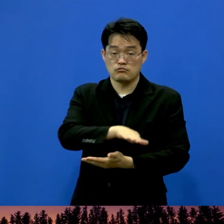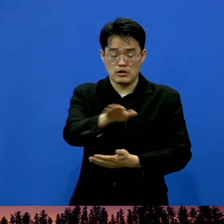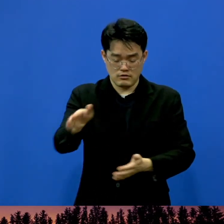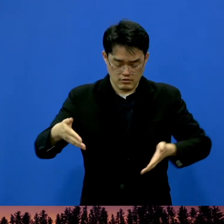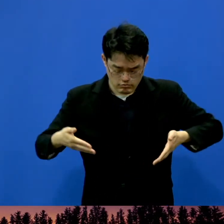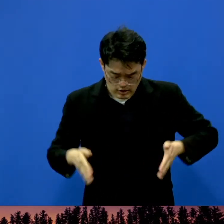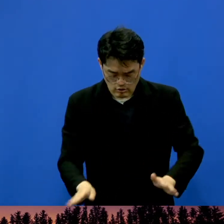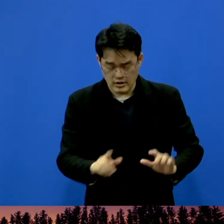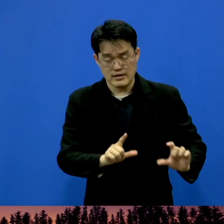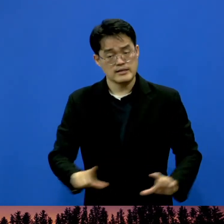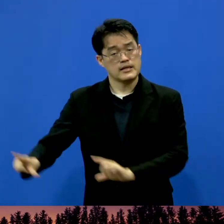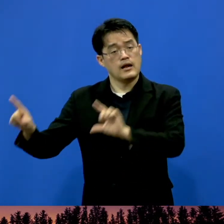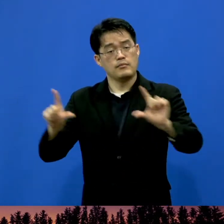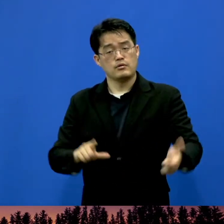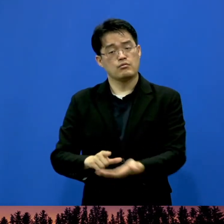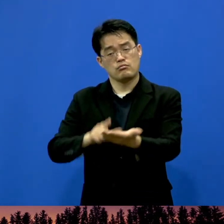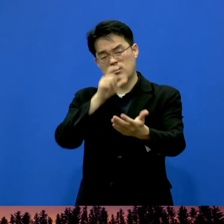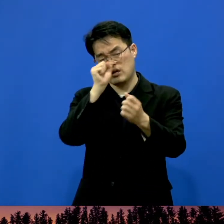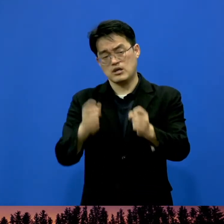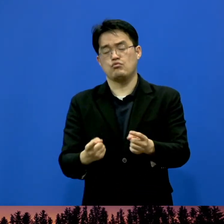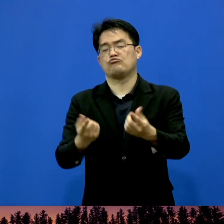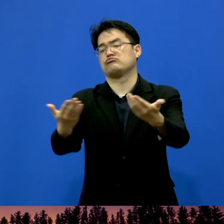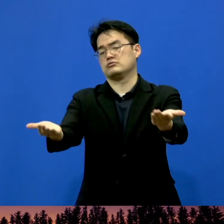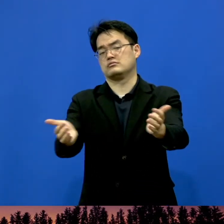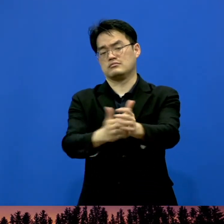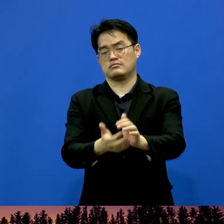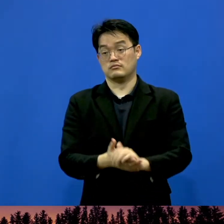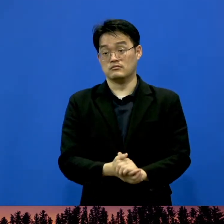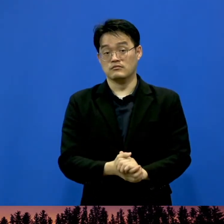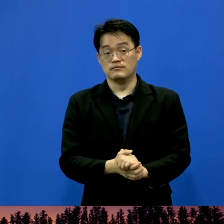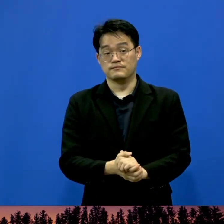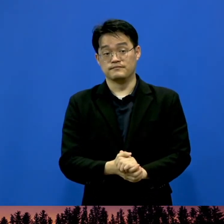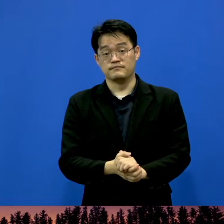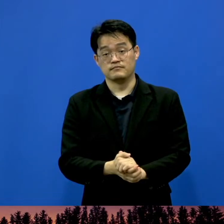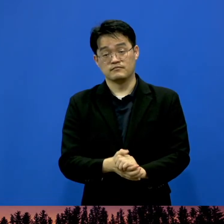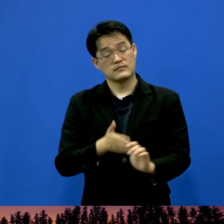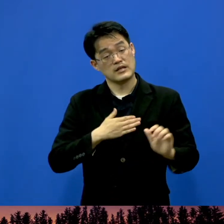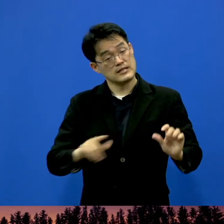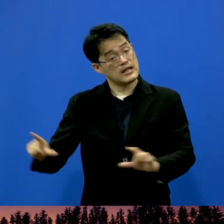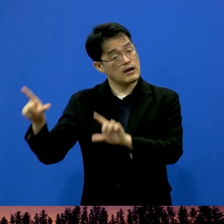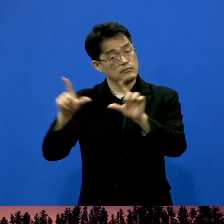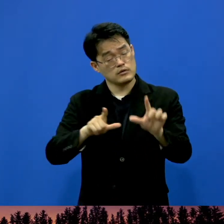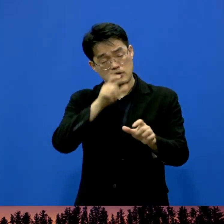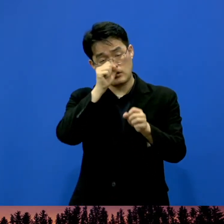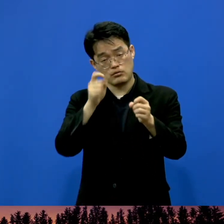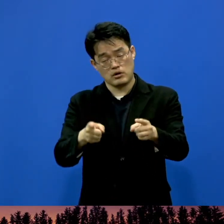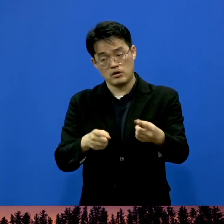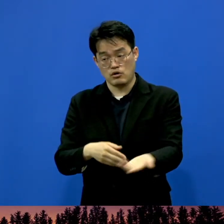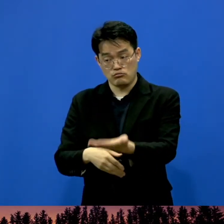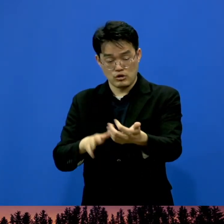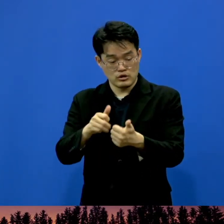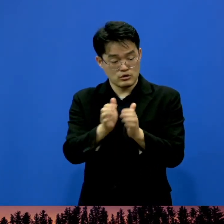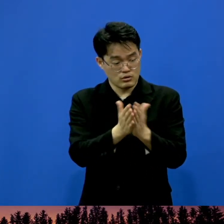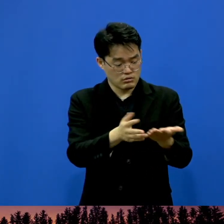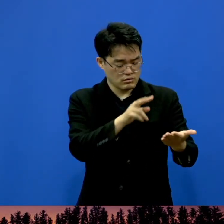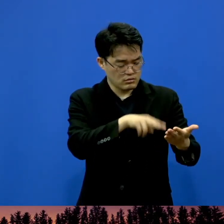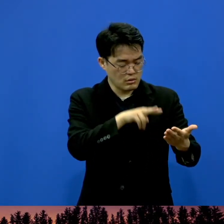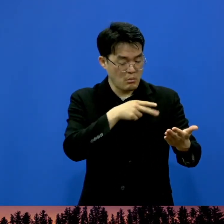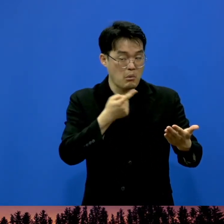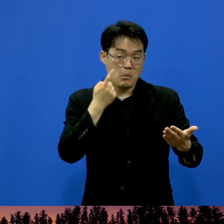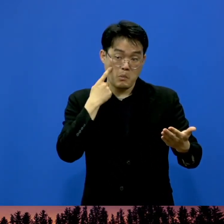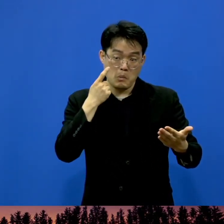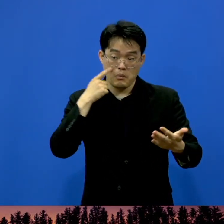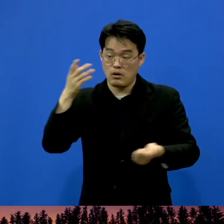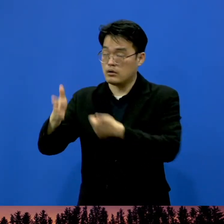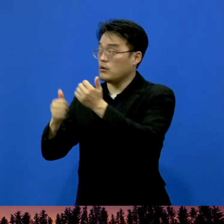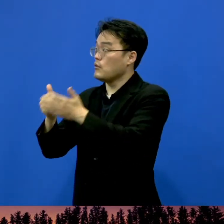자체가 기회예요. 태어났다, 그죠? 삶은 기회다. 이 성경을 보십시오, 여러분. 하나님이 우리에게 주신 게